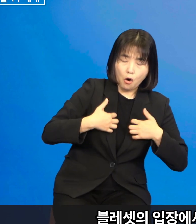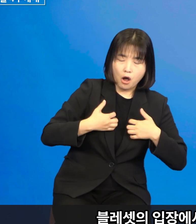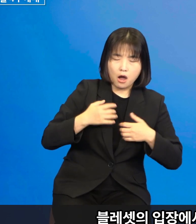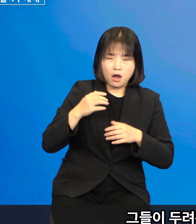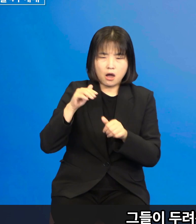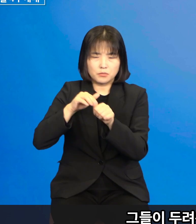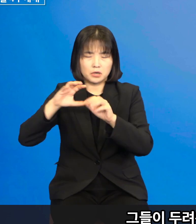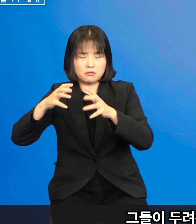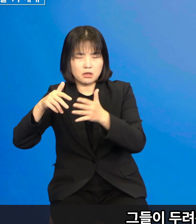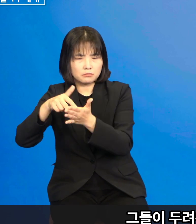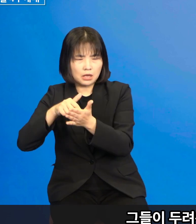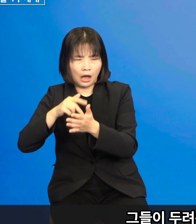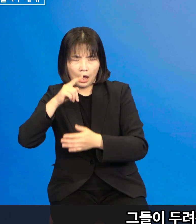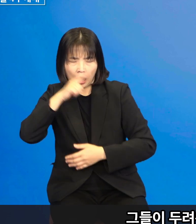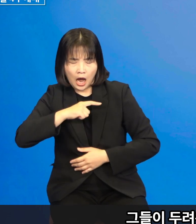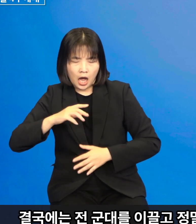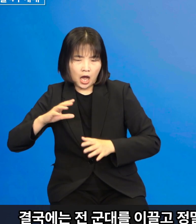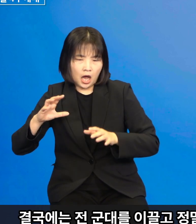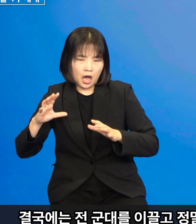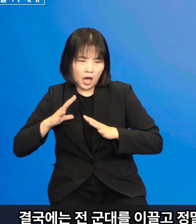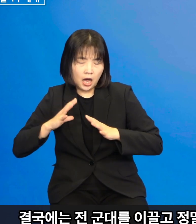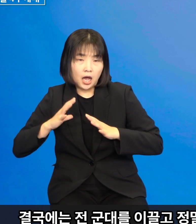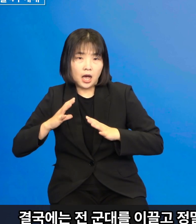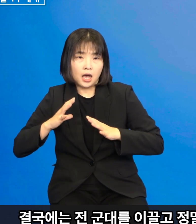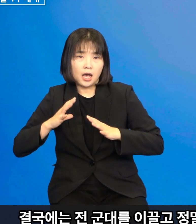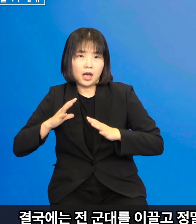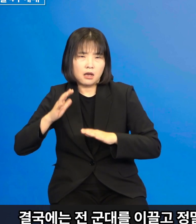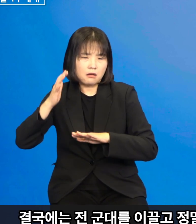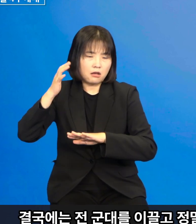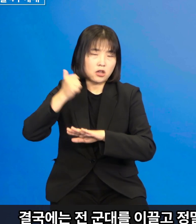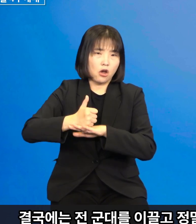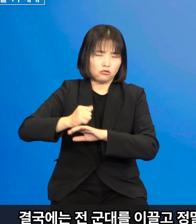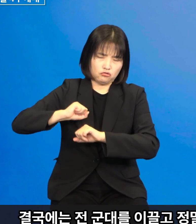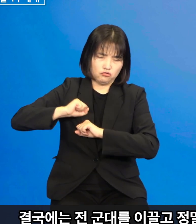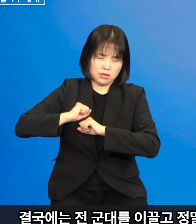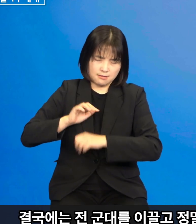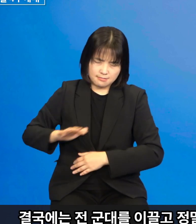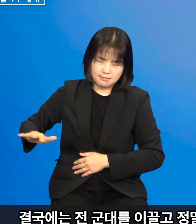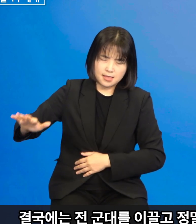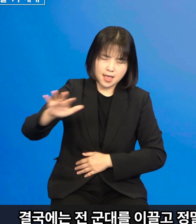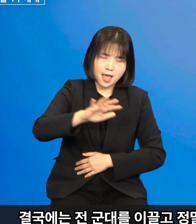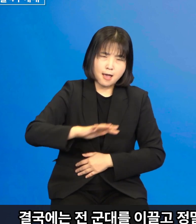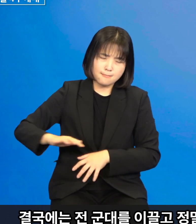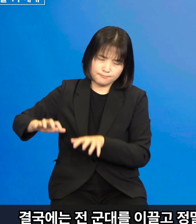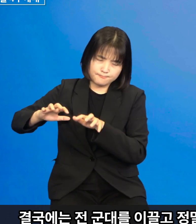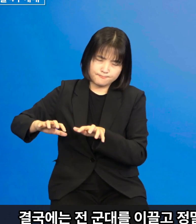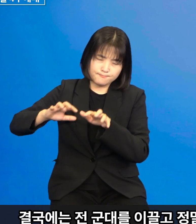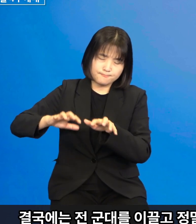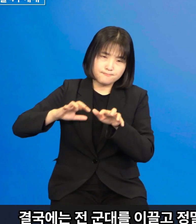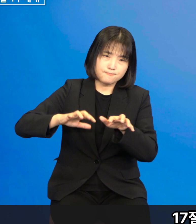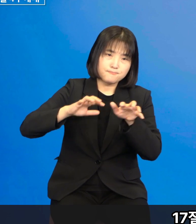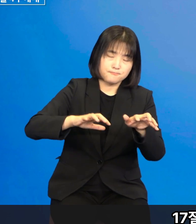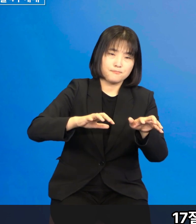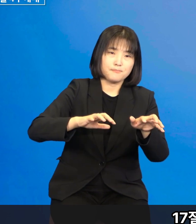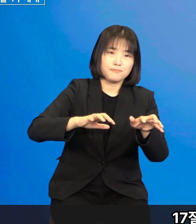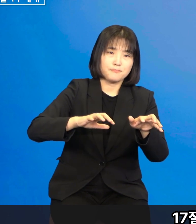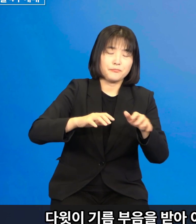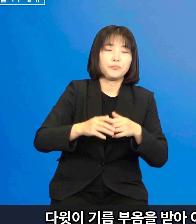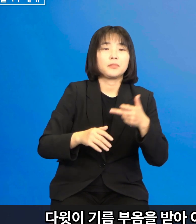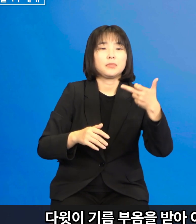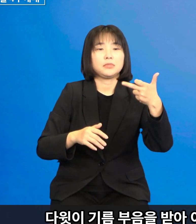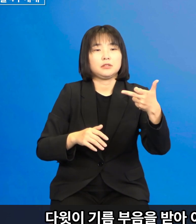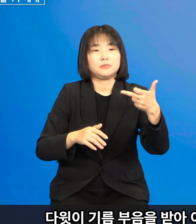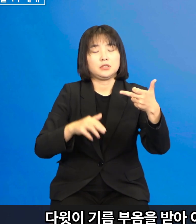나쁜 소식이에요. 그들이 두려워하기 시작하면서 결국에는 전 군대를 이끌고, 정말 셀 수 없는 군대를 이끌고 오게 돼요. 17절